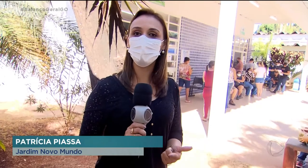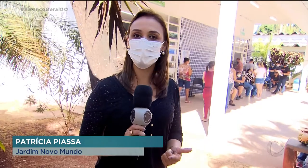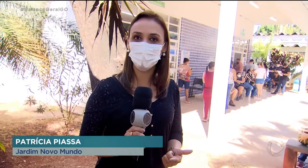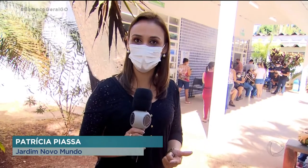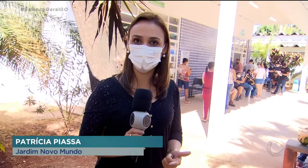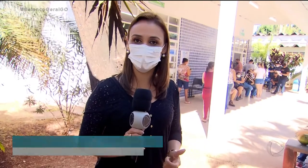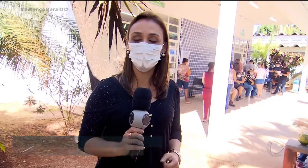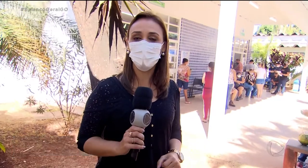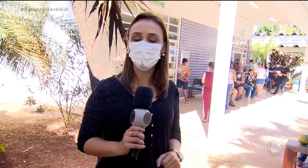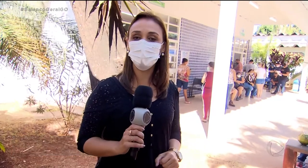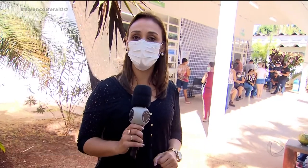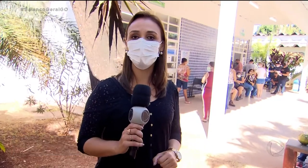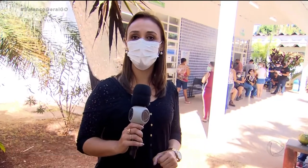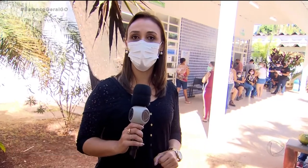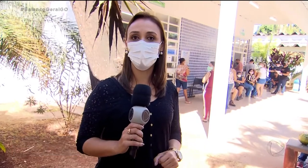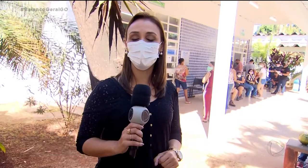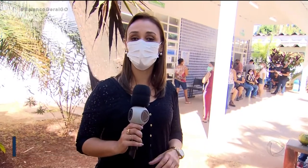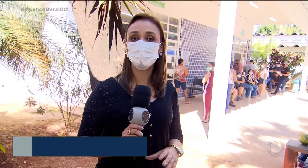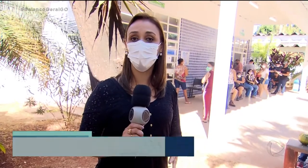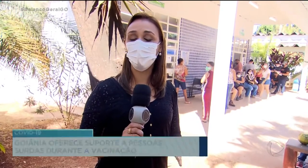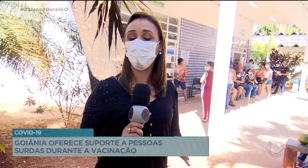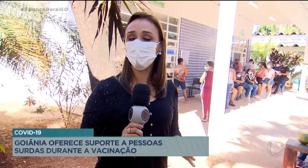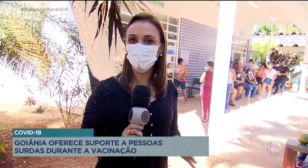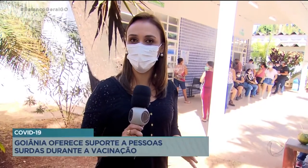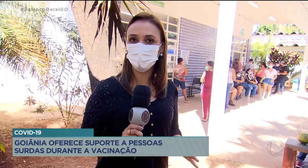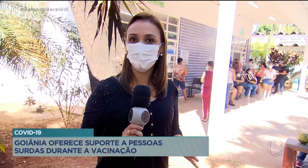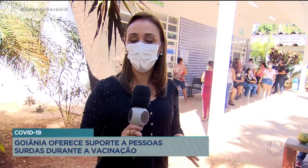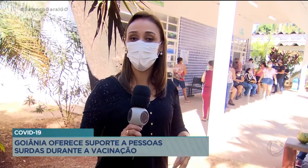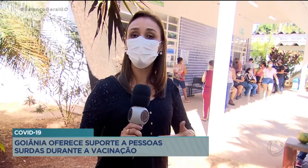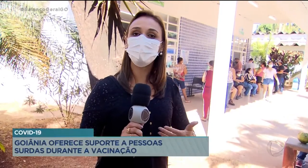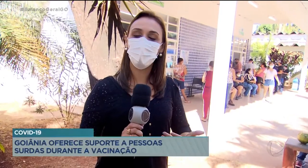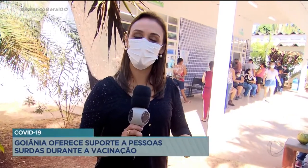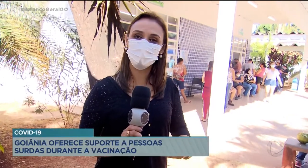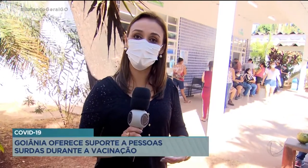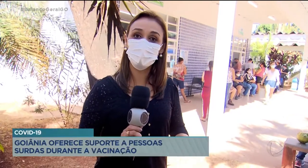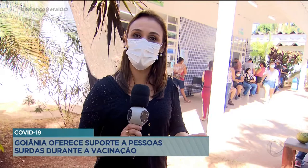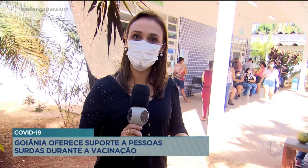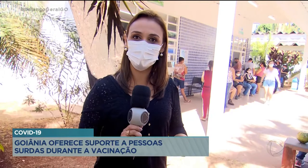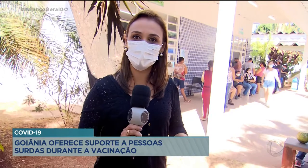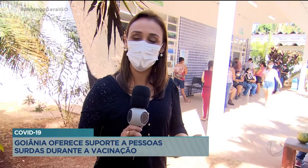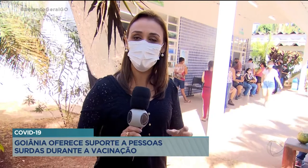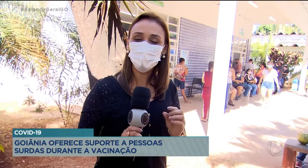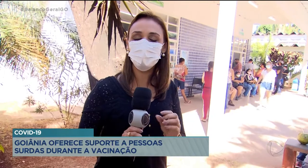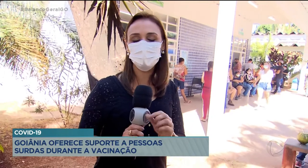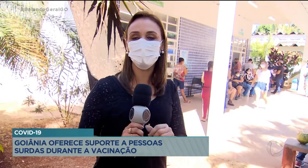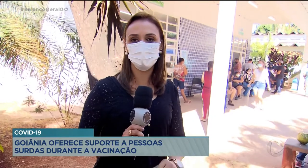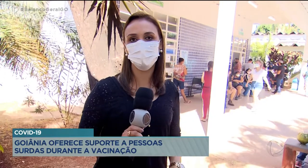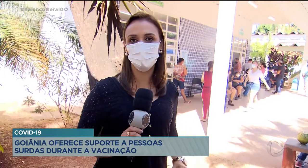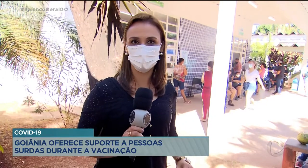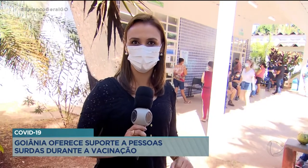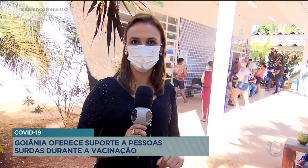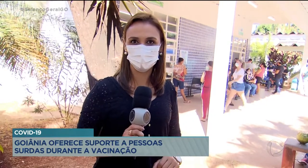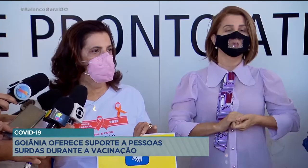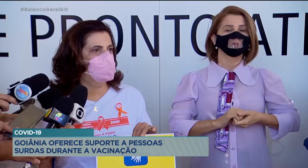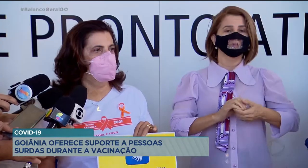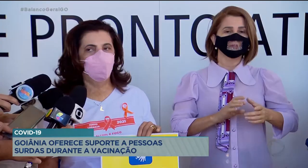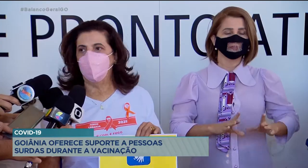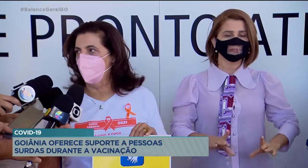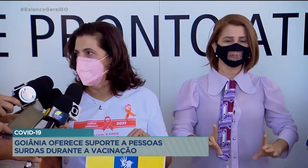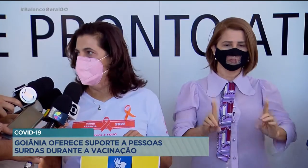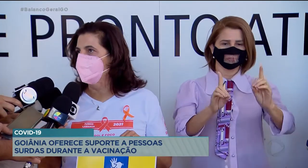ou pacientes podem pedir o apoio de forma online a um intérprete de Libras para os esclarecimentos.